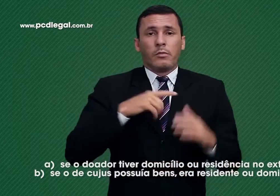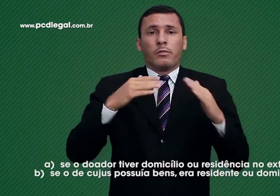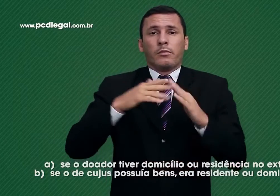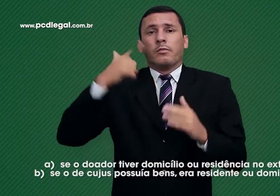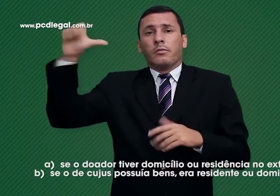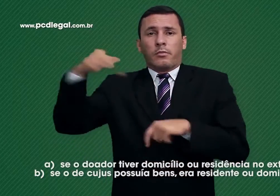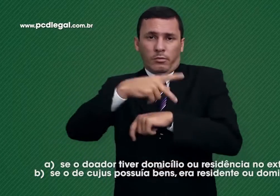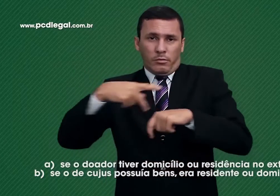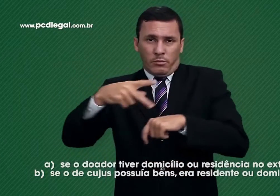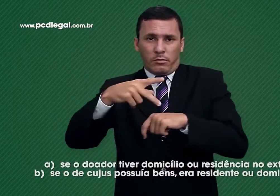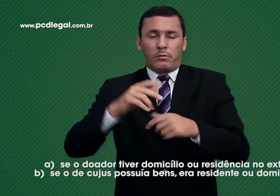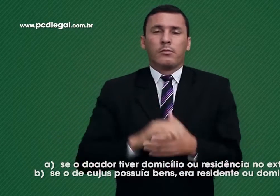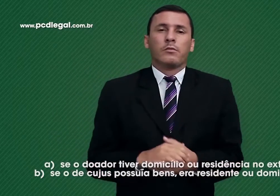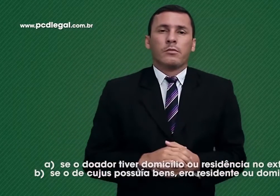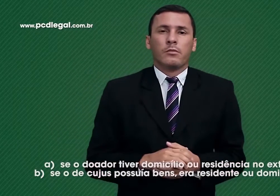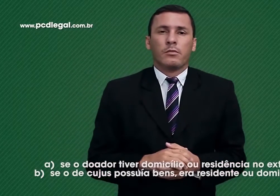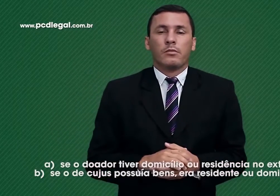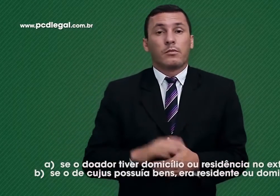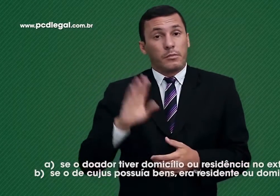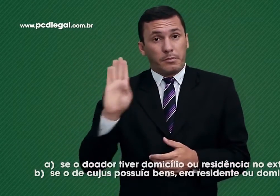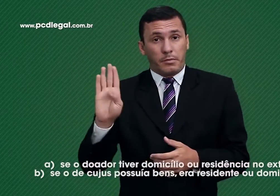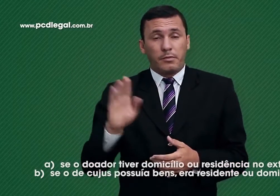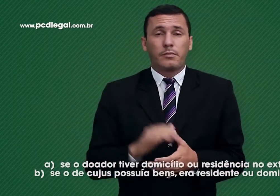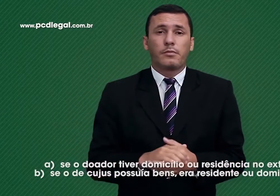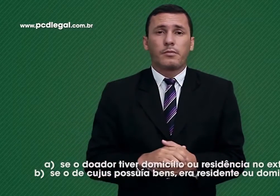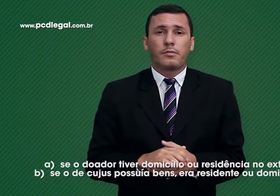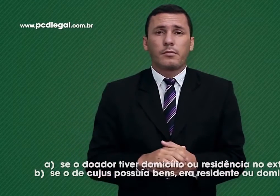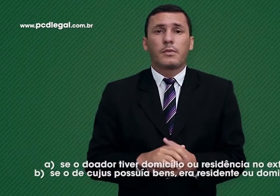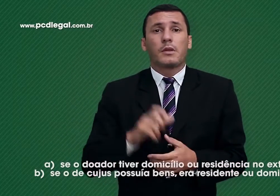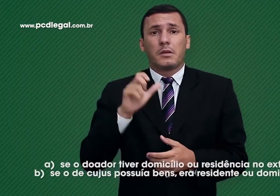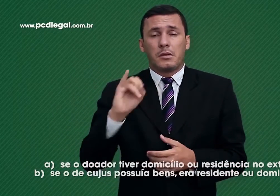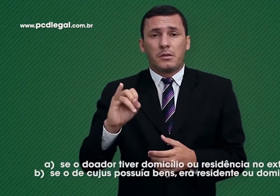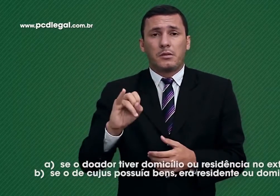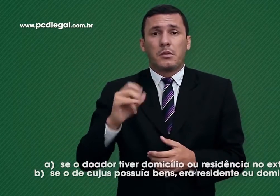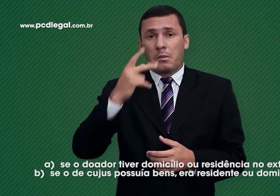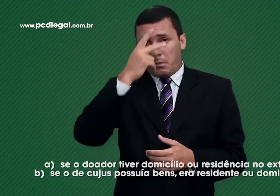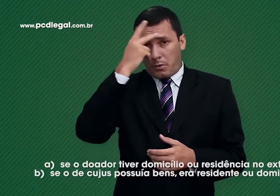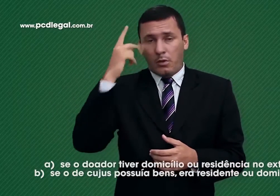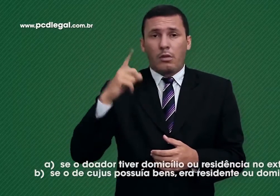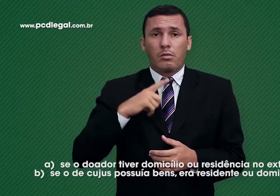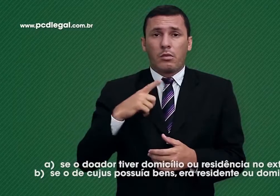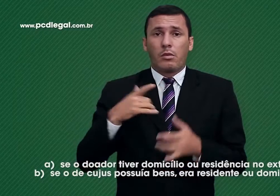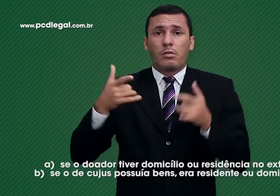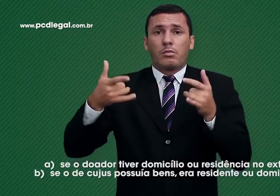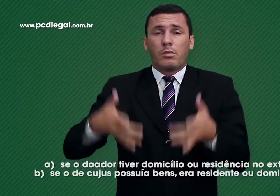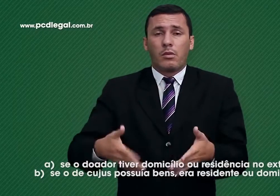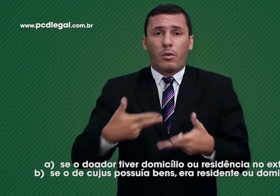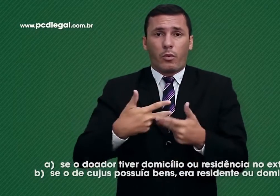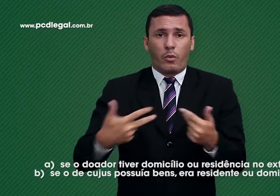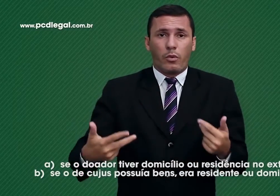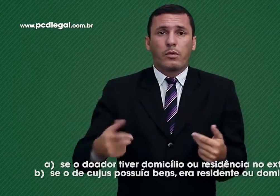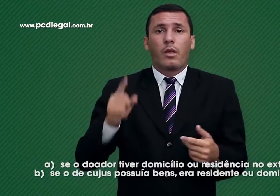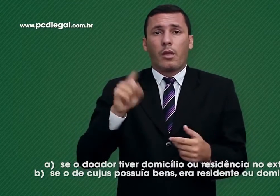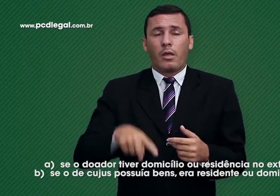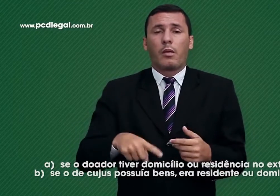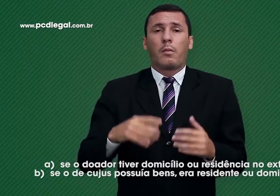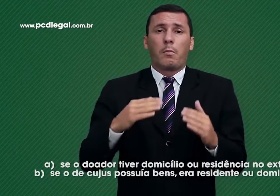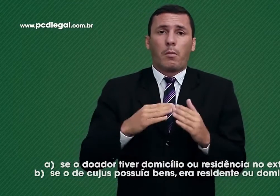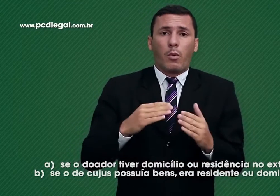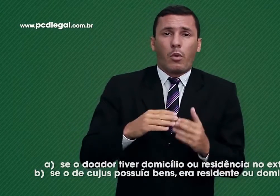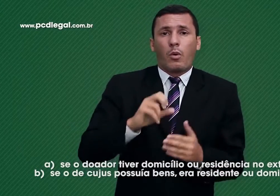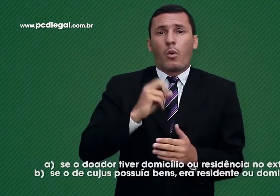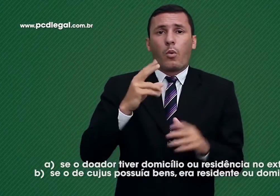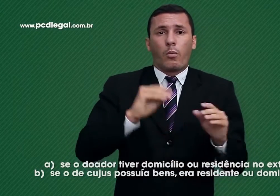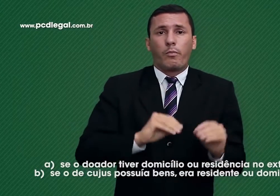Se o doador tiver domicílio ou residência no exterior. B. Se o de cujos possuía bens